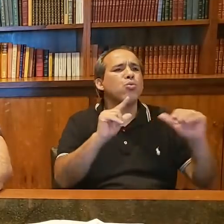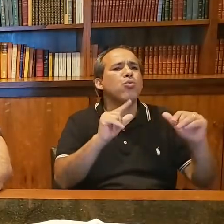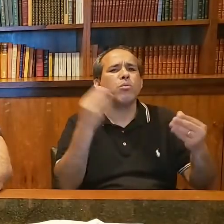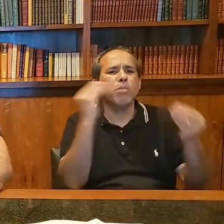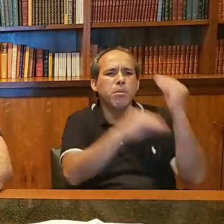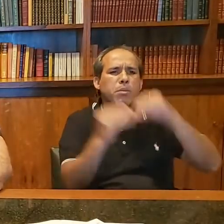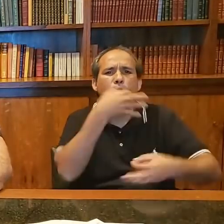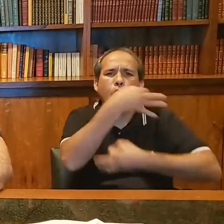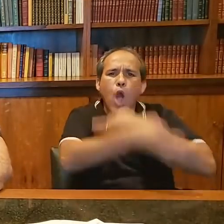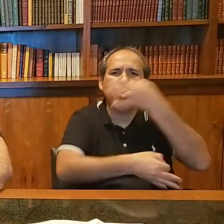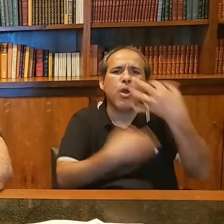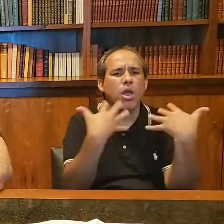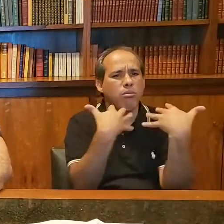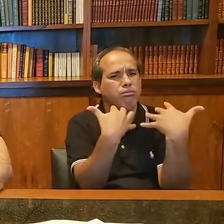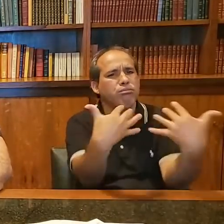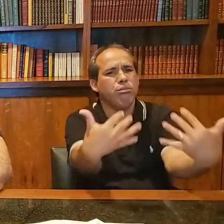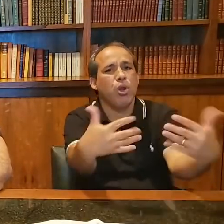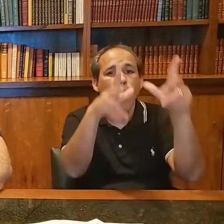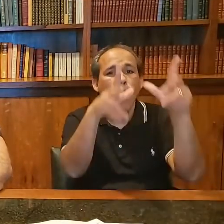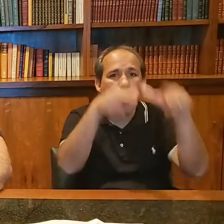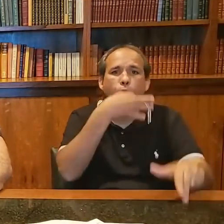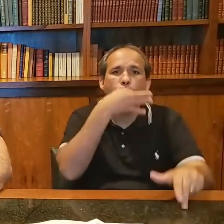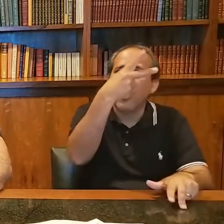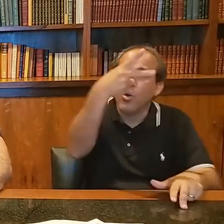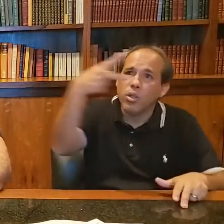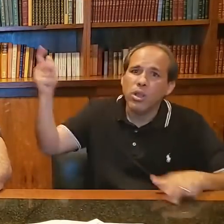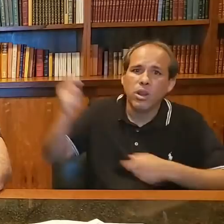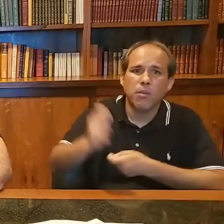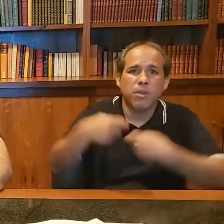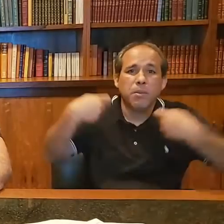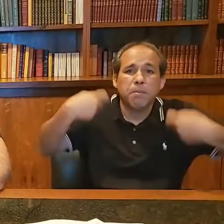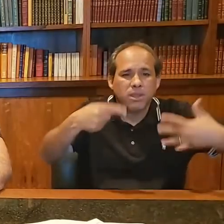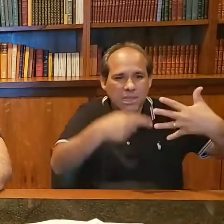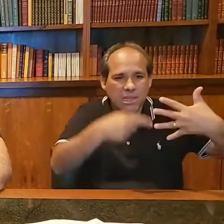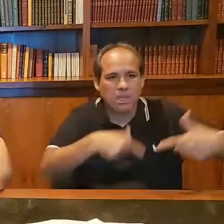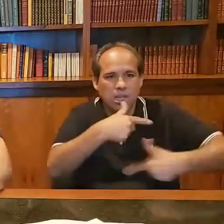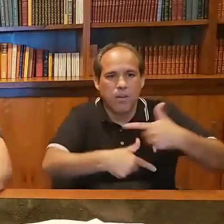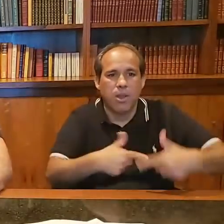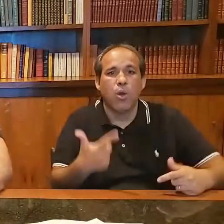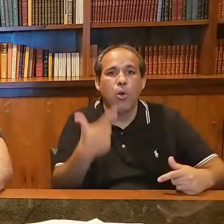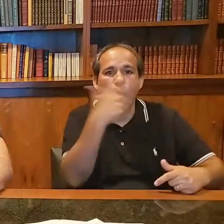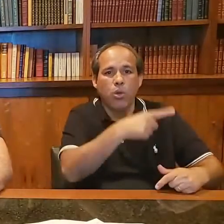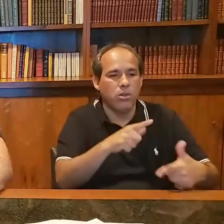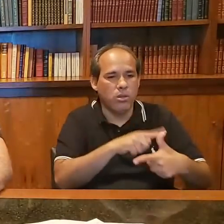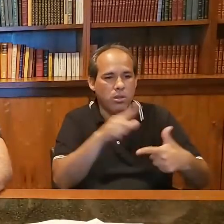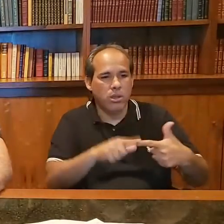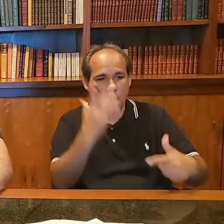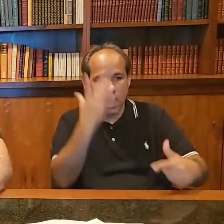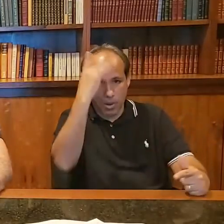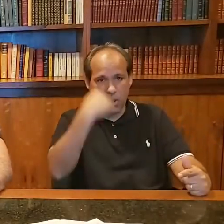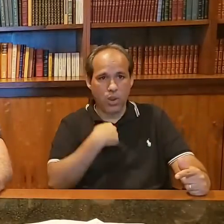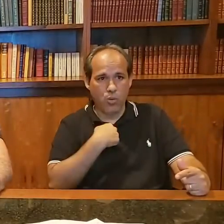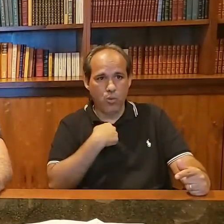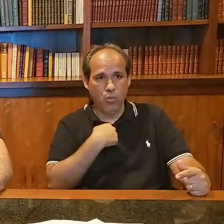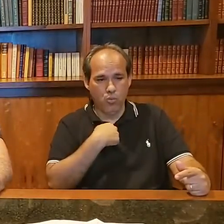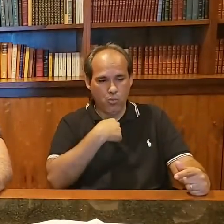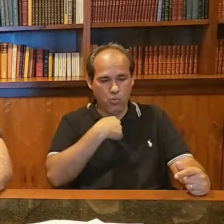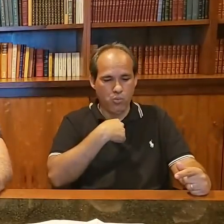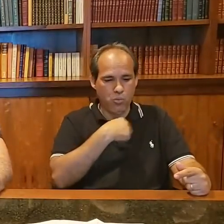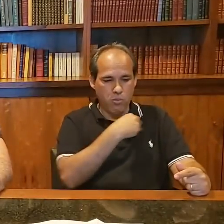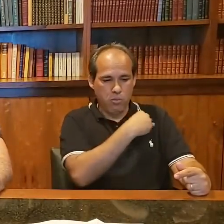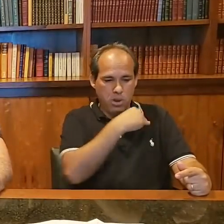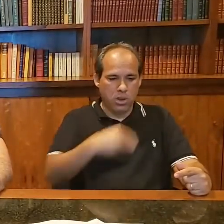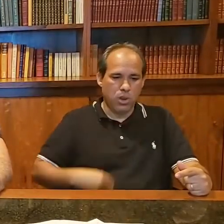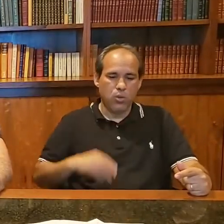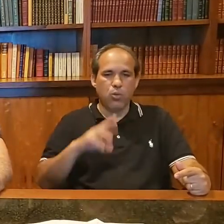sessão, presidente, conforme os pescadores precisam dos serviços ali. E uma segunda coisa, amanhã eu, ministro Rogério Marinho